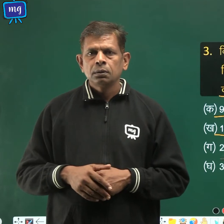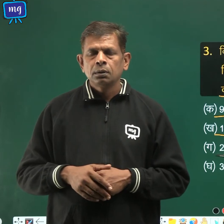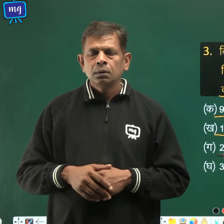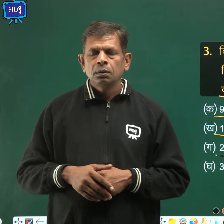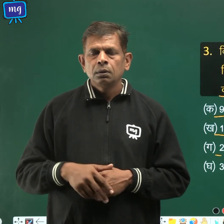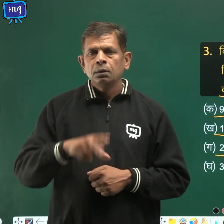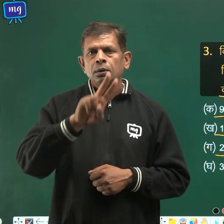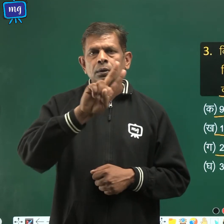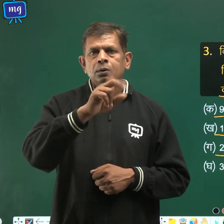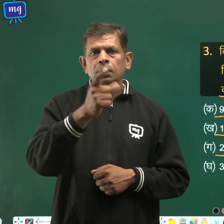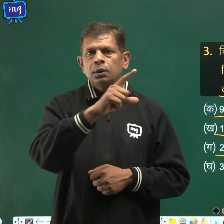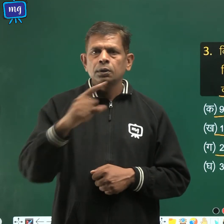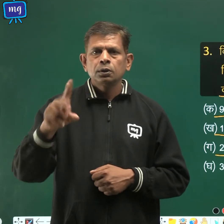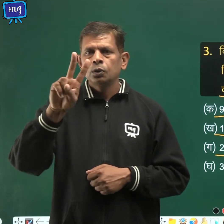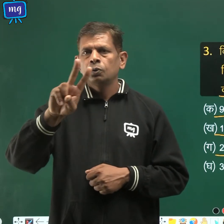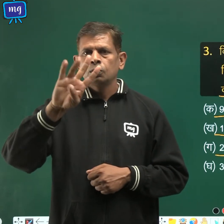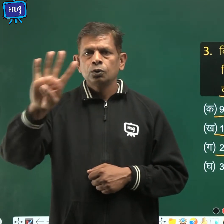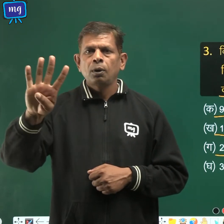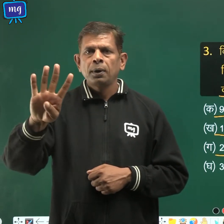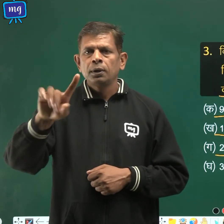21 से 24 प्रति मिनट